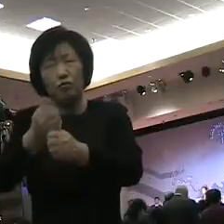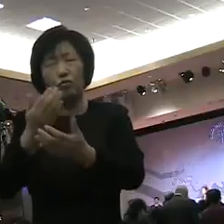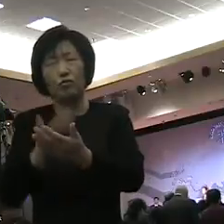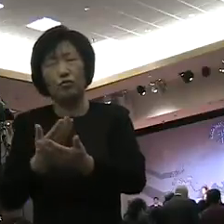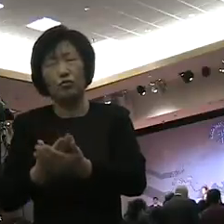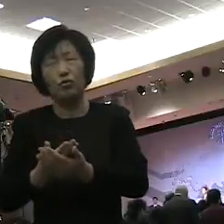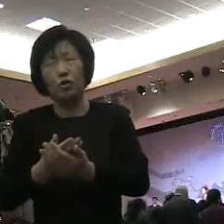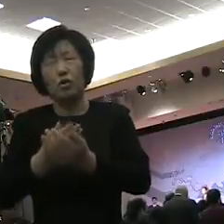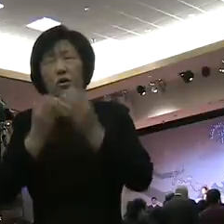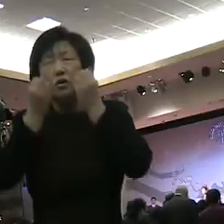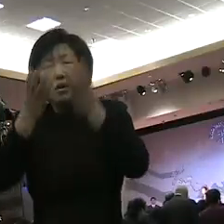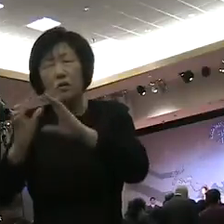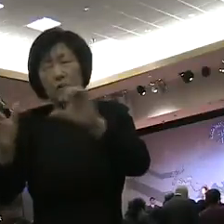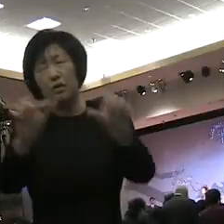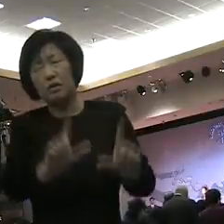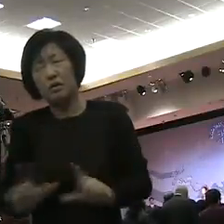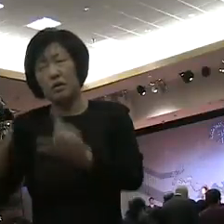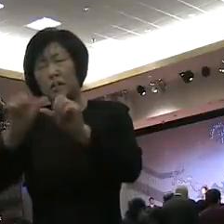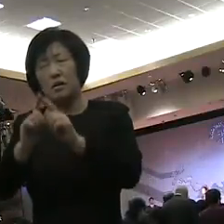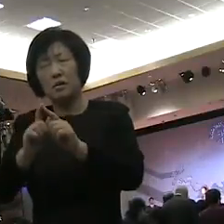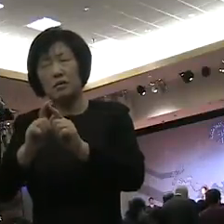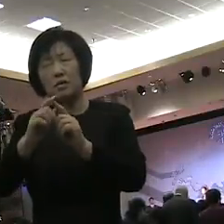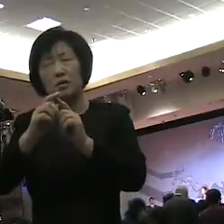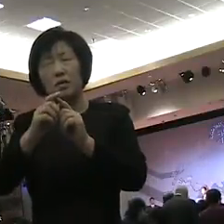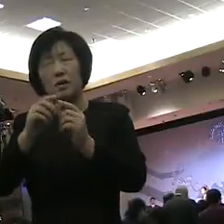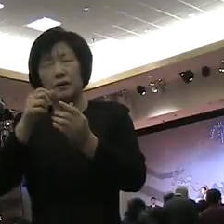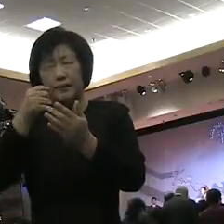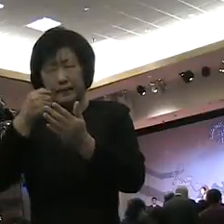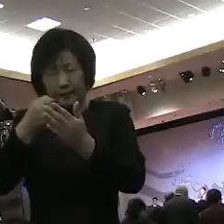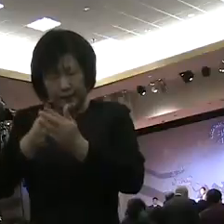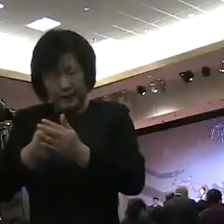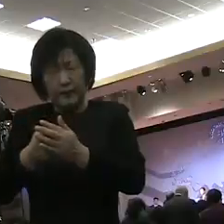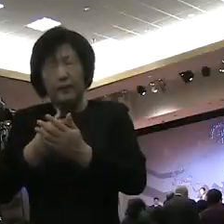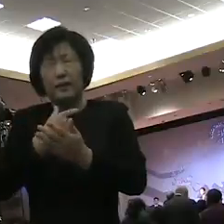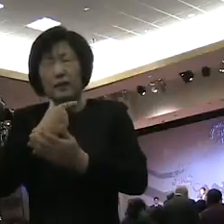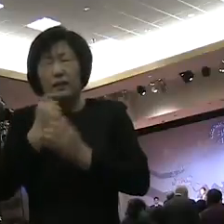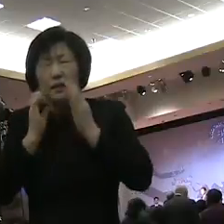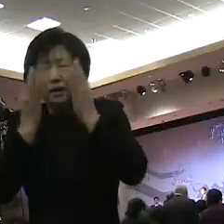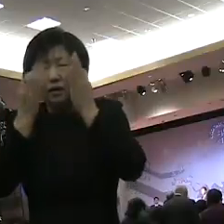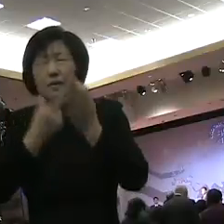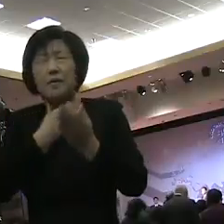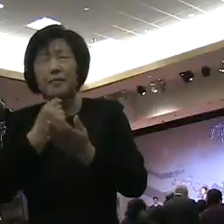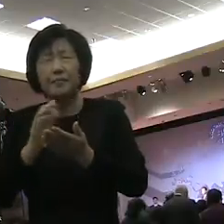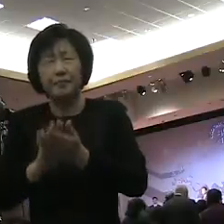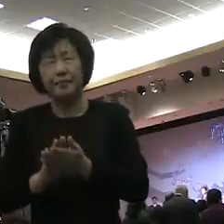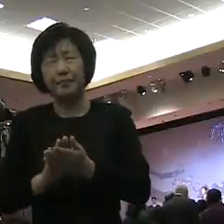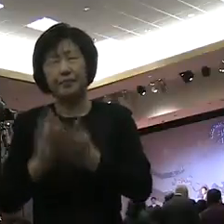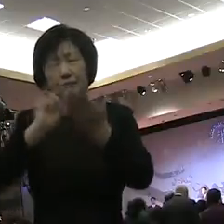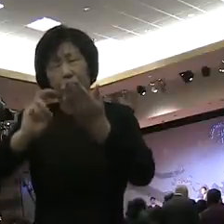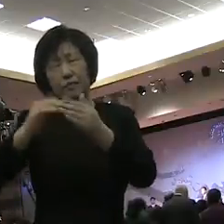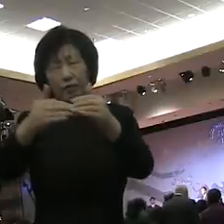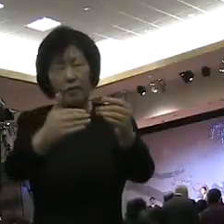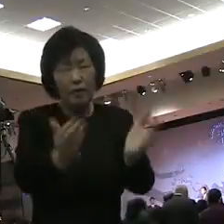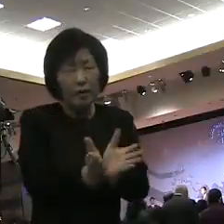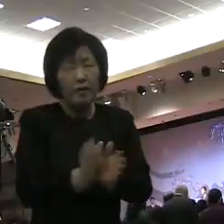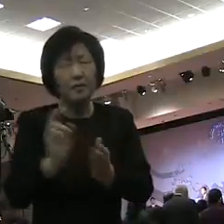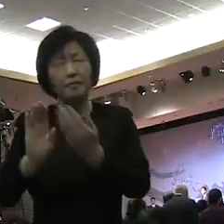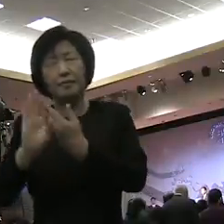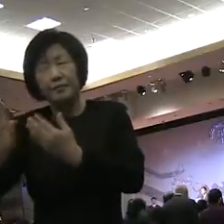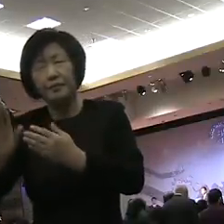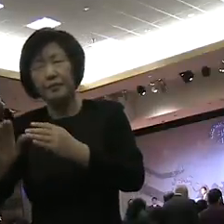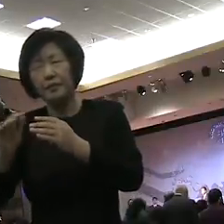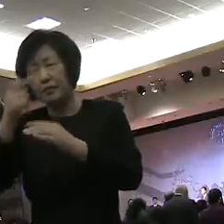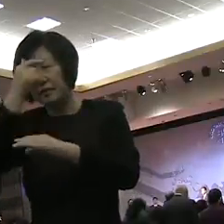통하여 우리에게 새로운 삶의 지표를 보여주시기를 간절히 바라고 또한 원하옵나이다. 찬양대와 찬양팀 그 밖에 이 예배를